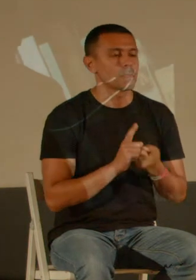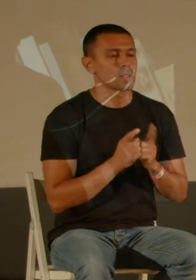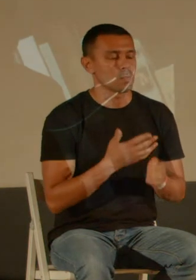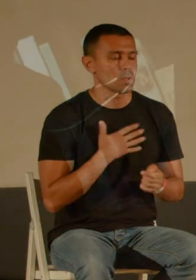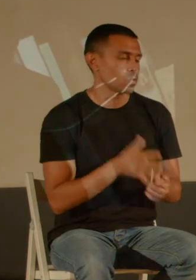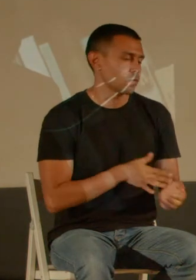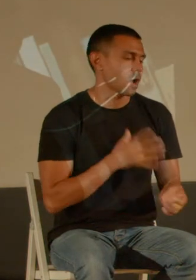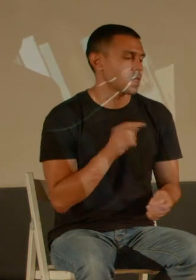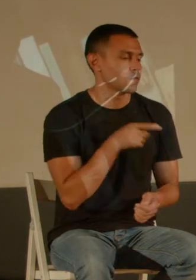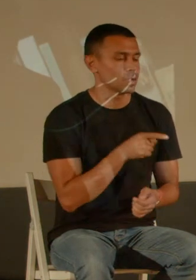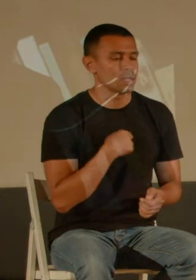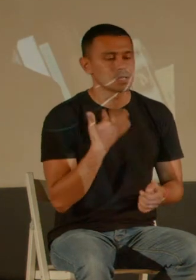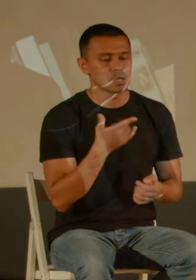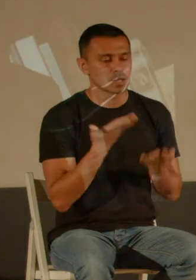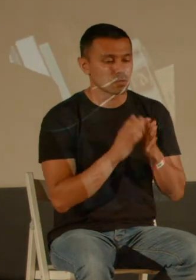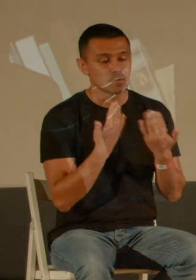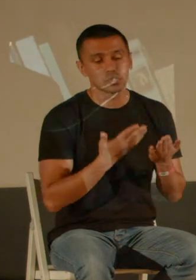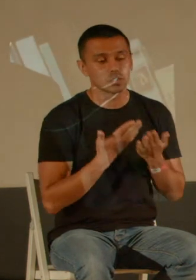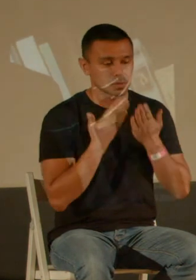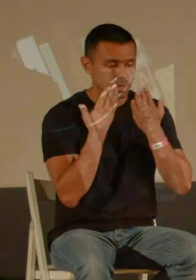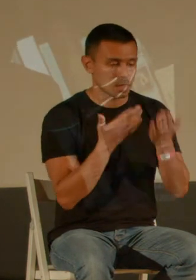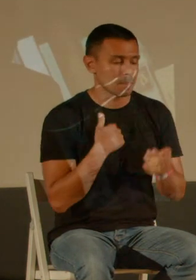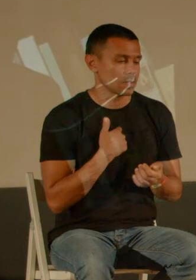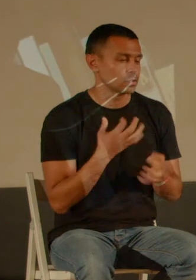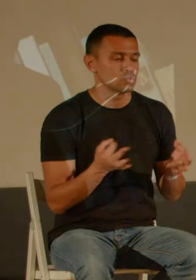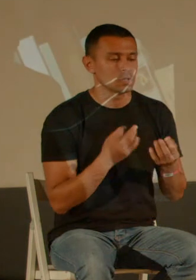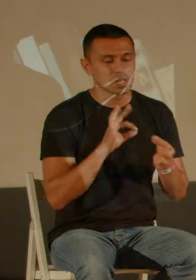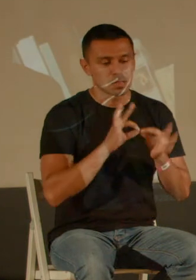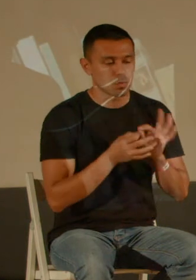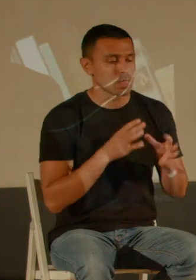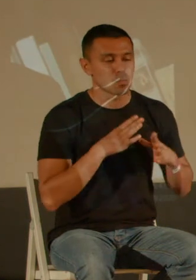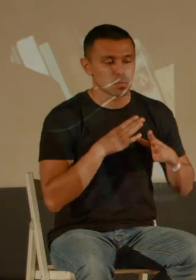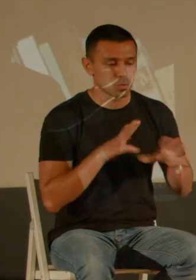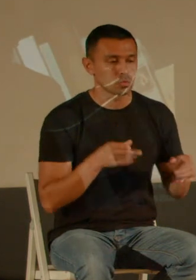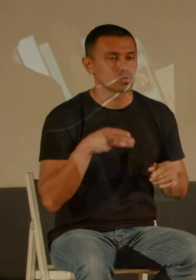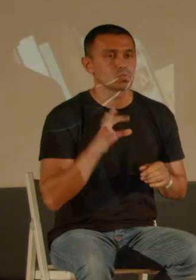перекладали ми її довго, але вона, оскільки я книжку вже читала, і в ній нічого складного не було, то